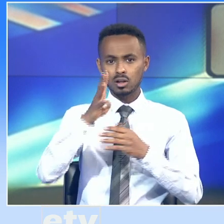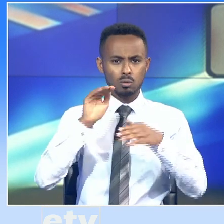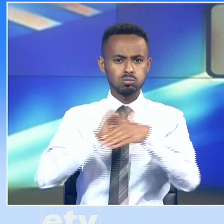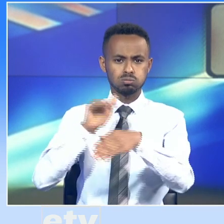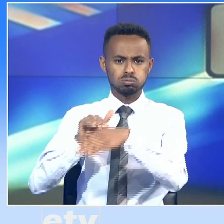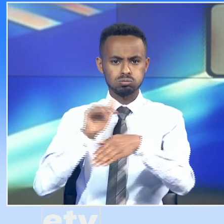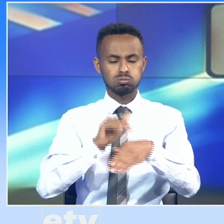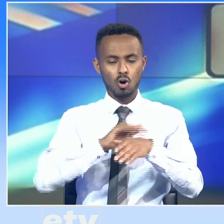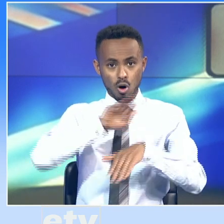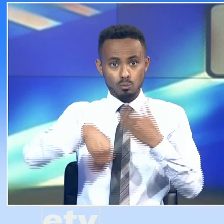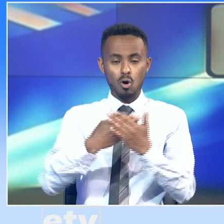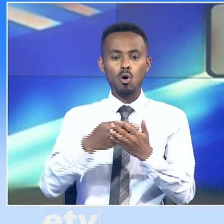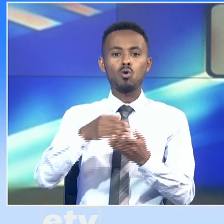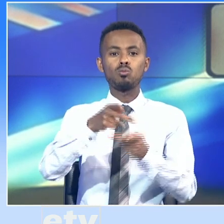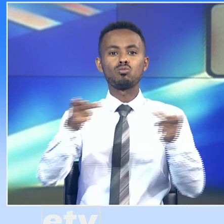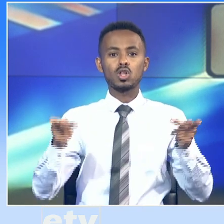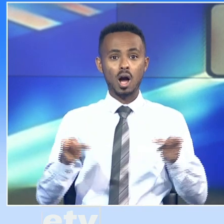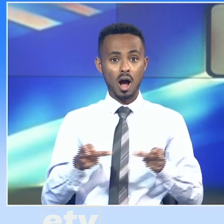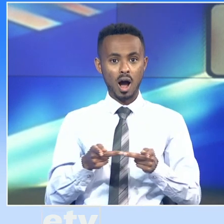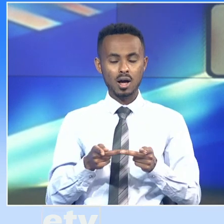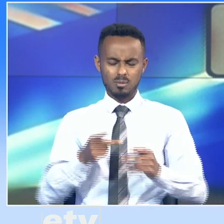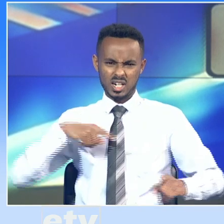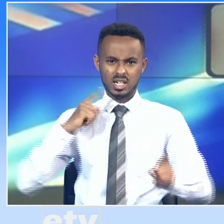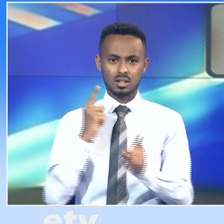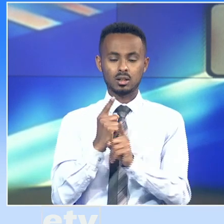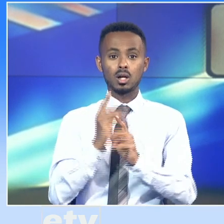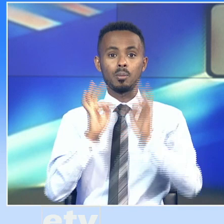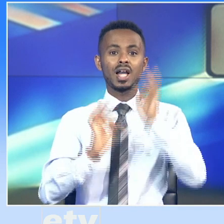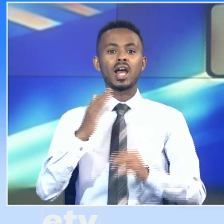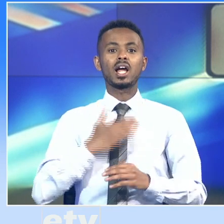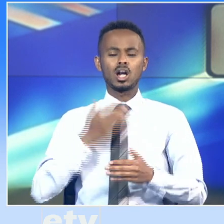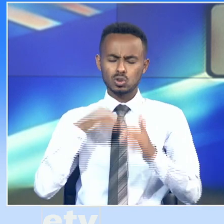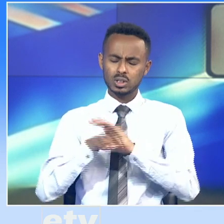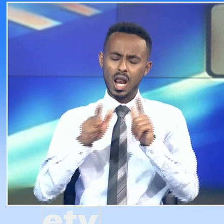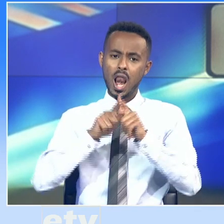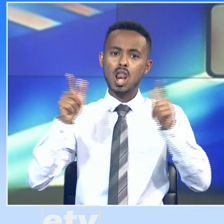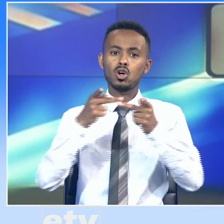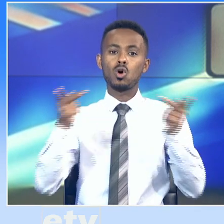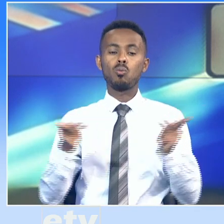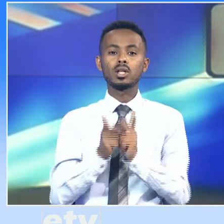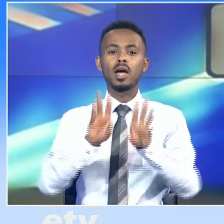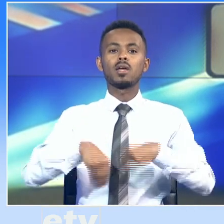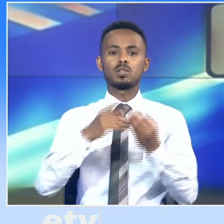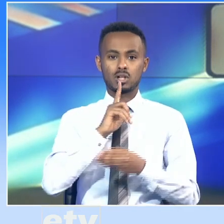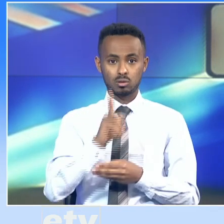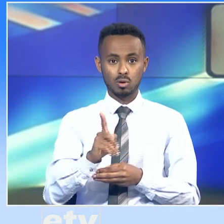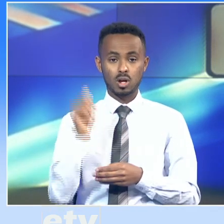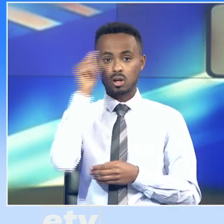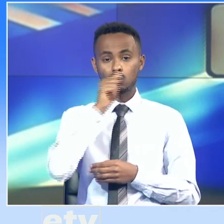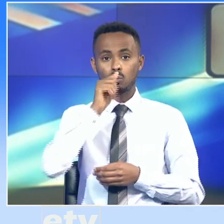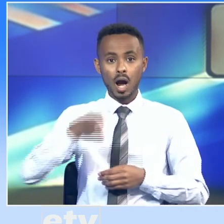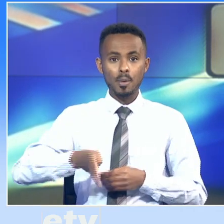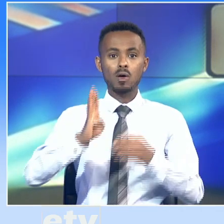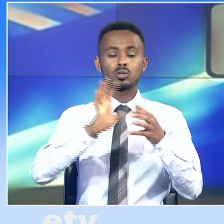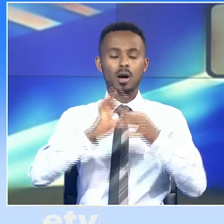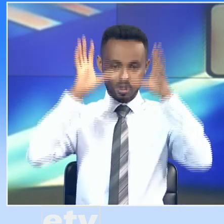ንቅናቄ በሁሉም ስፍራ በርግጥ በታሪካችን ውስጥ ትልቅ ስፍራ የሚሰጠው ነው። የኢትዮጵያ